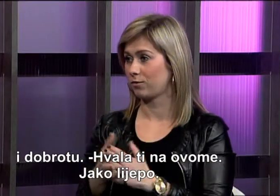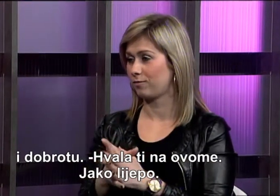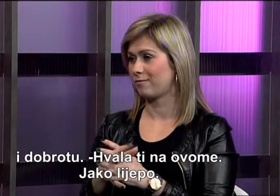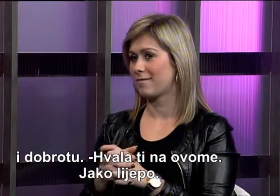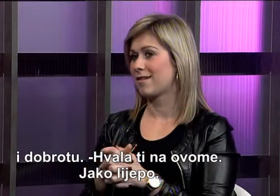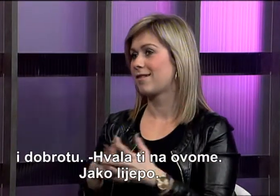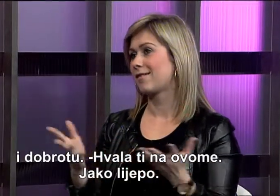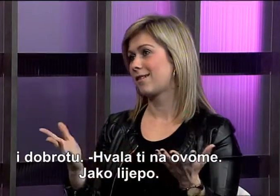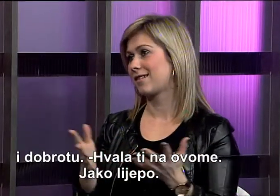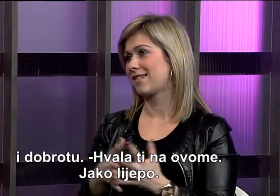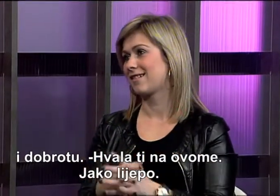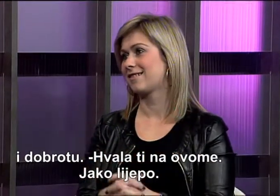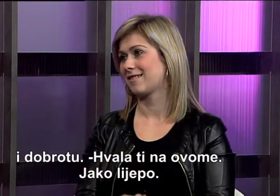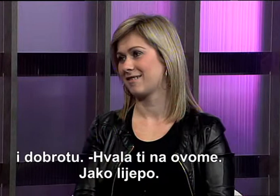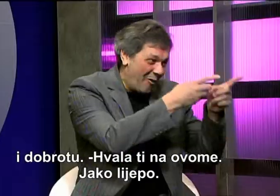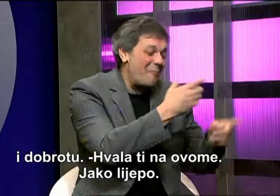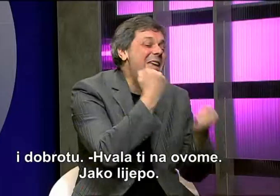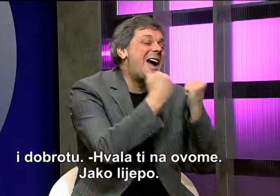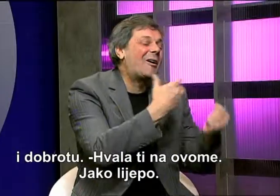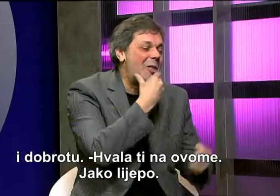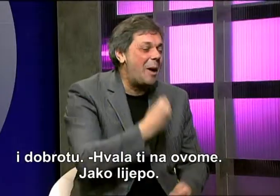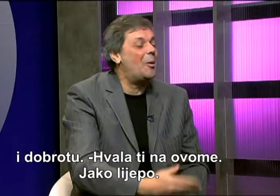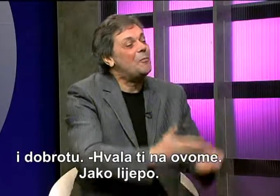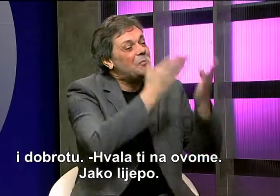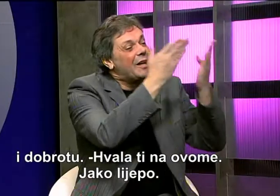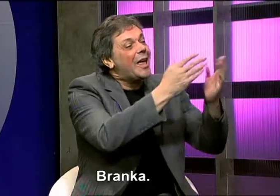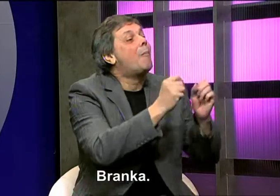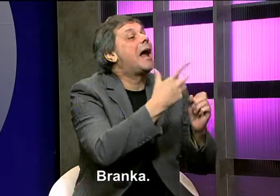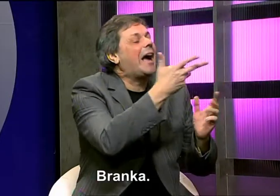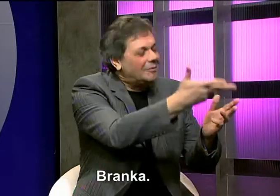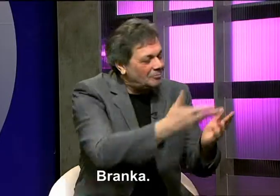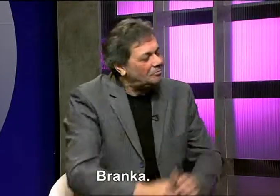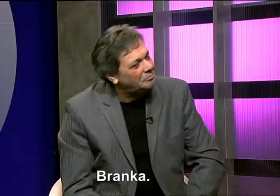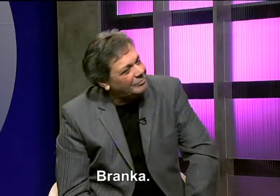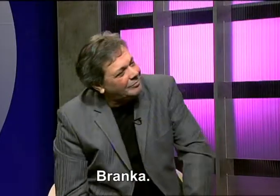dobrotu. Hvala ti na ovome, jako lijepo. Branka.